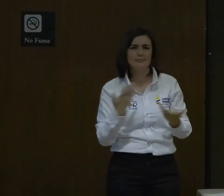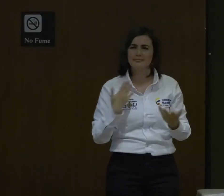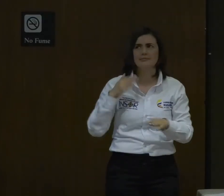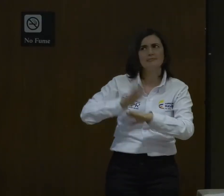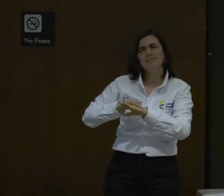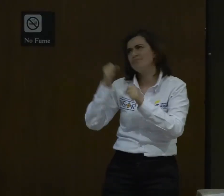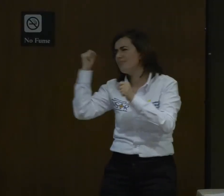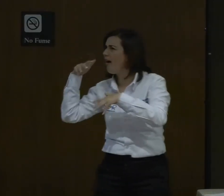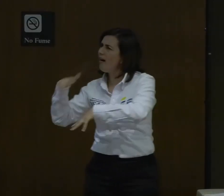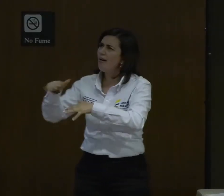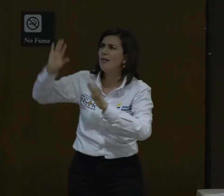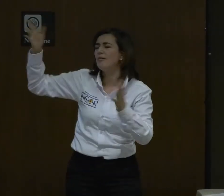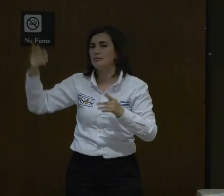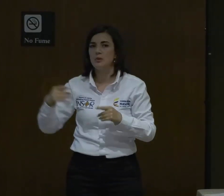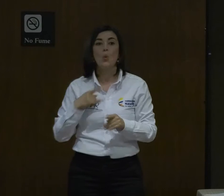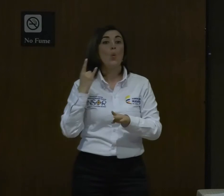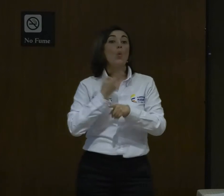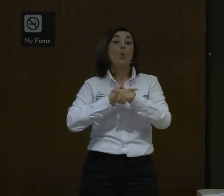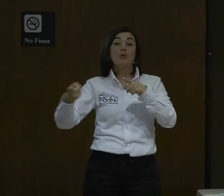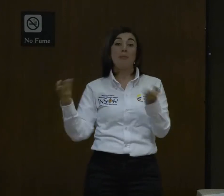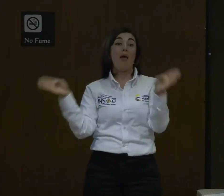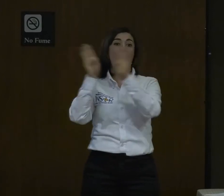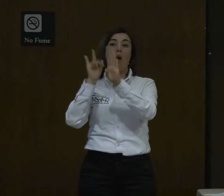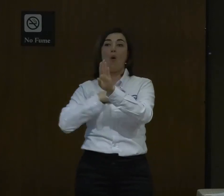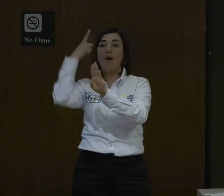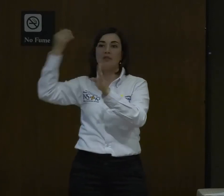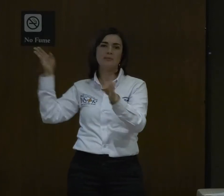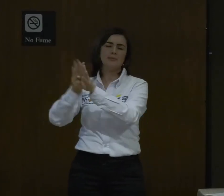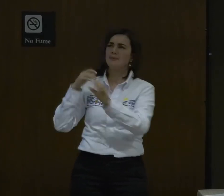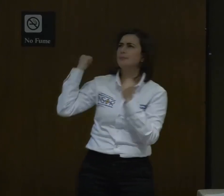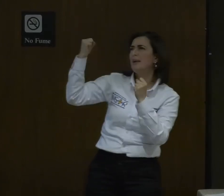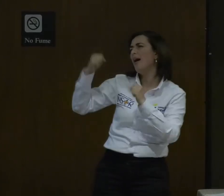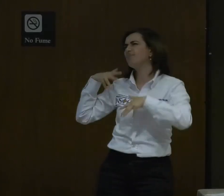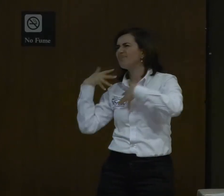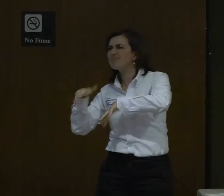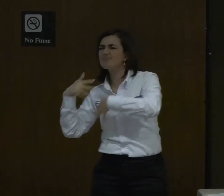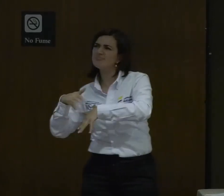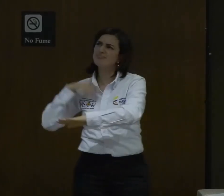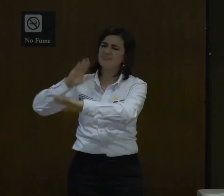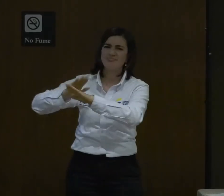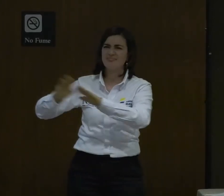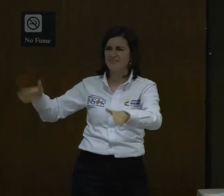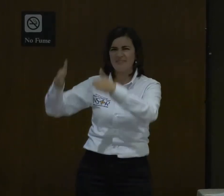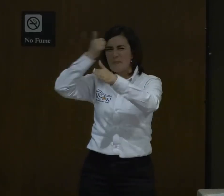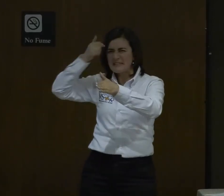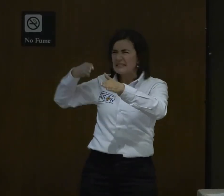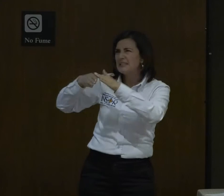hicieron una protesta, la universidad estuvo cerrada una semana, se manifestaron, hicieron marcha hasta el